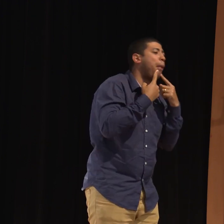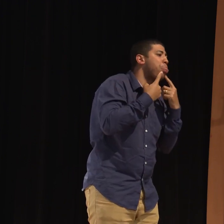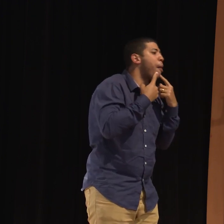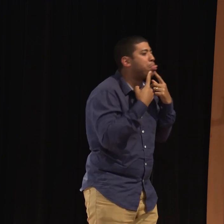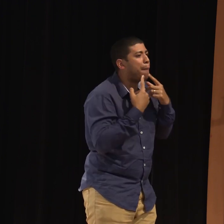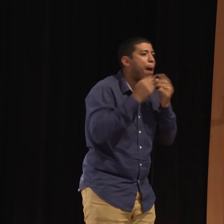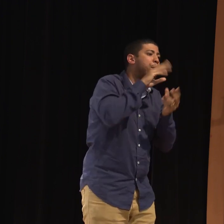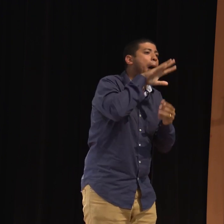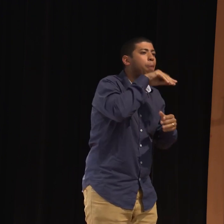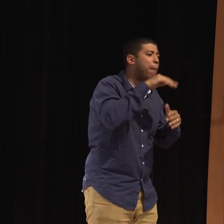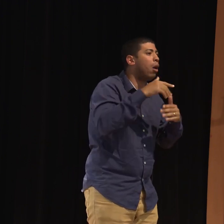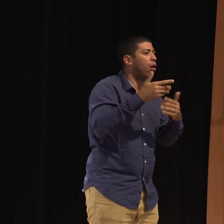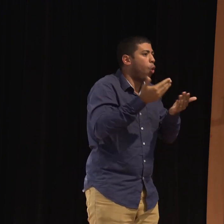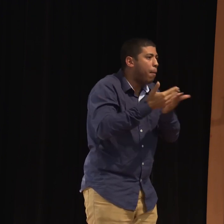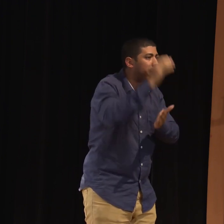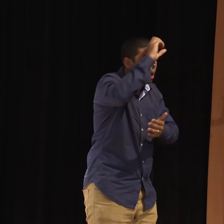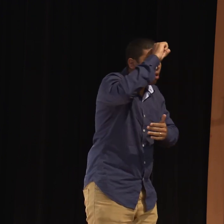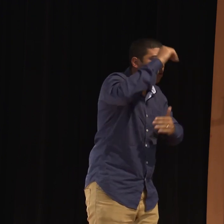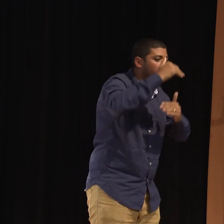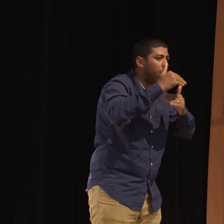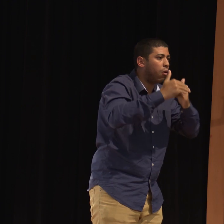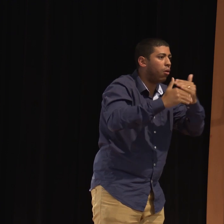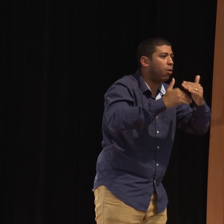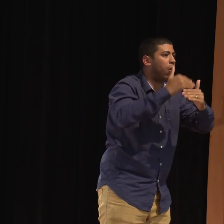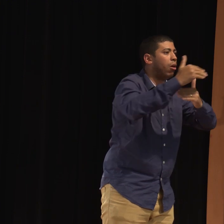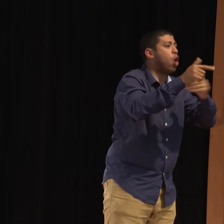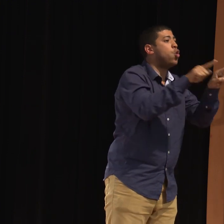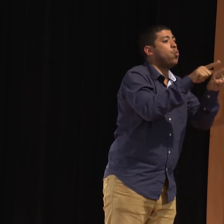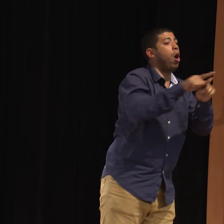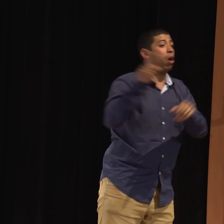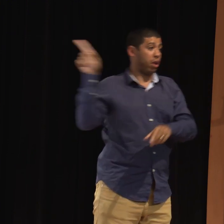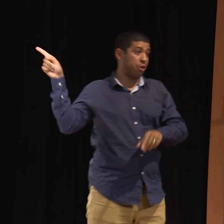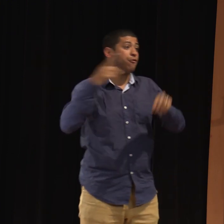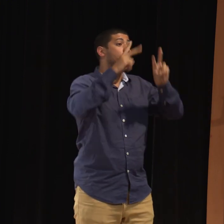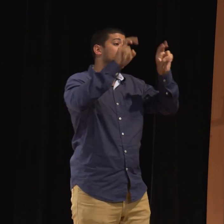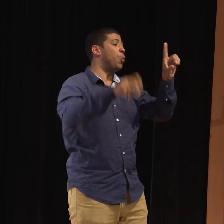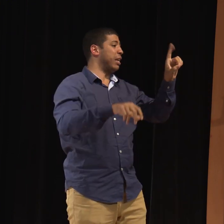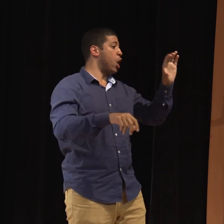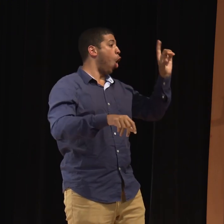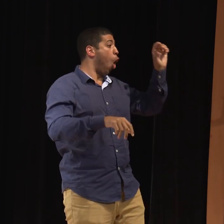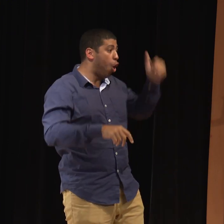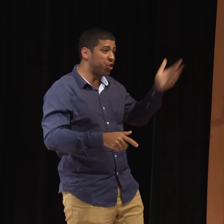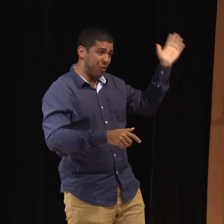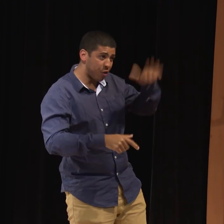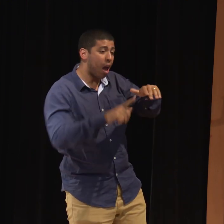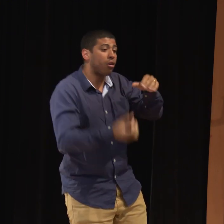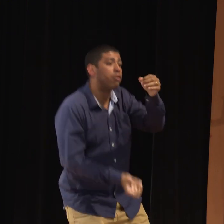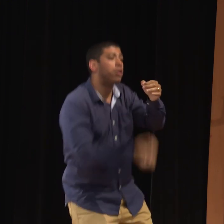Como que seria a questão do balbucio? Então, a criança ouvinte, ela vai...